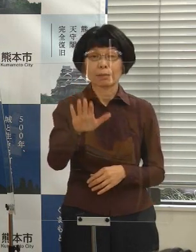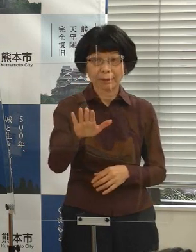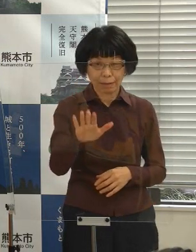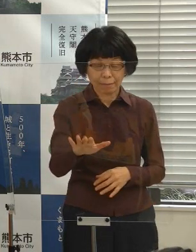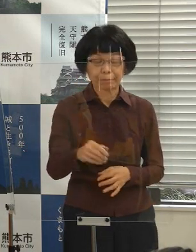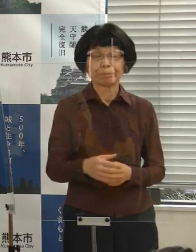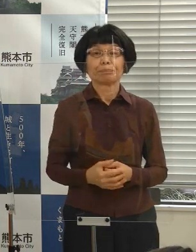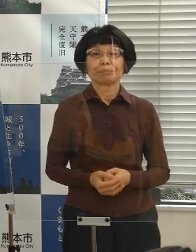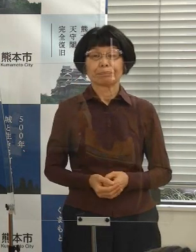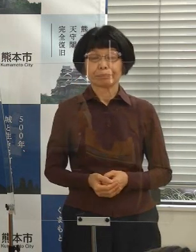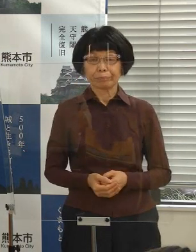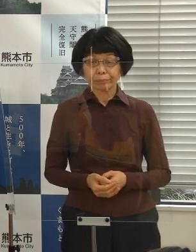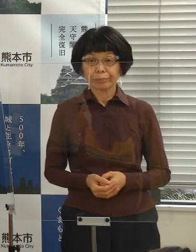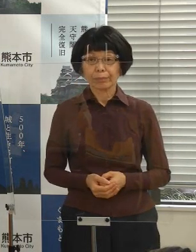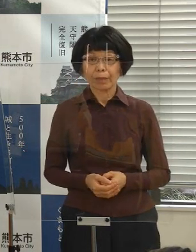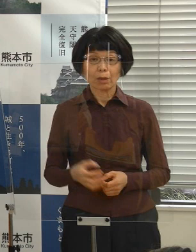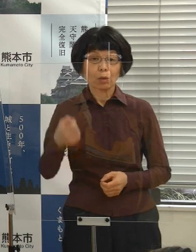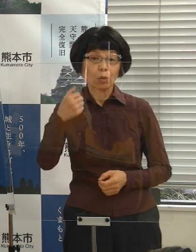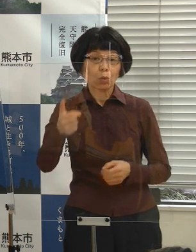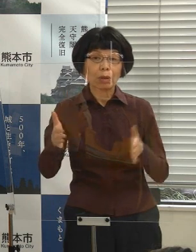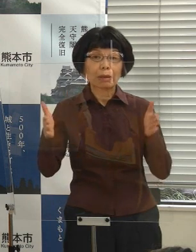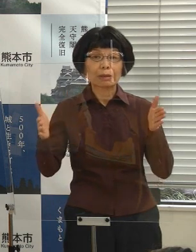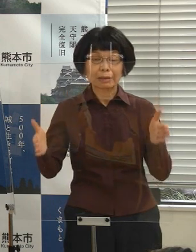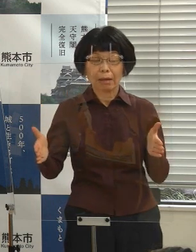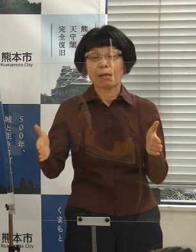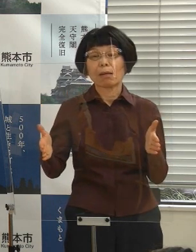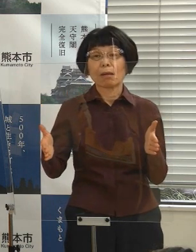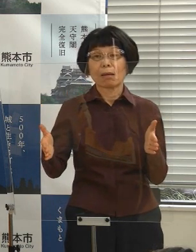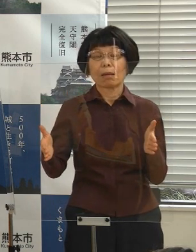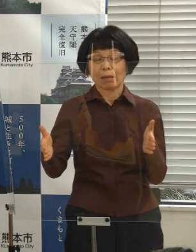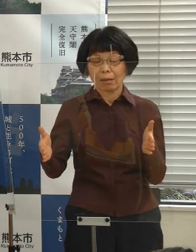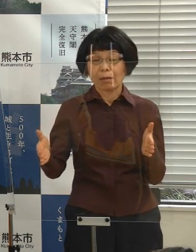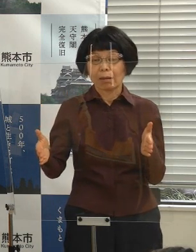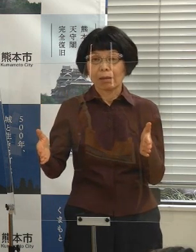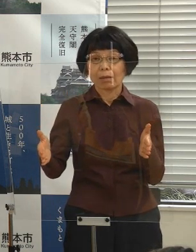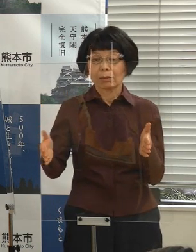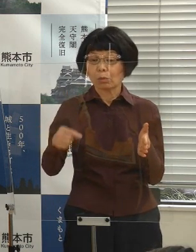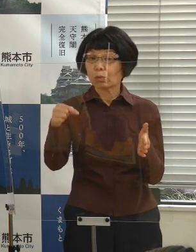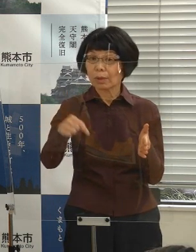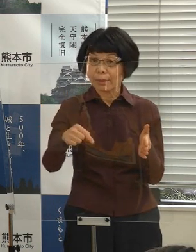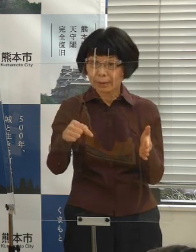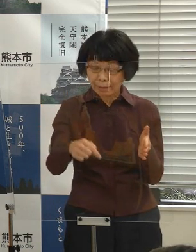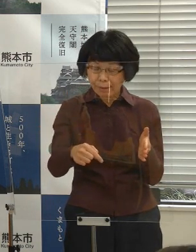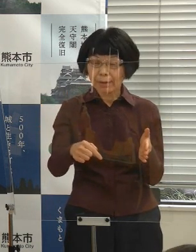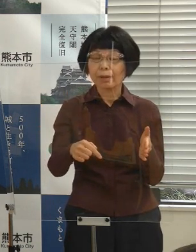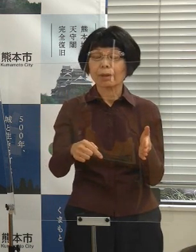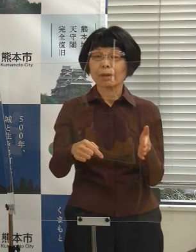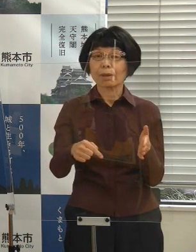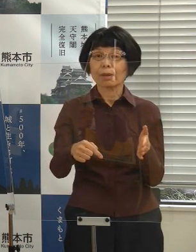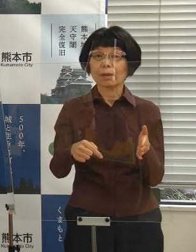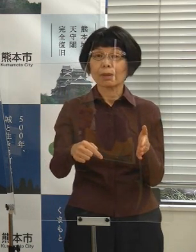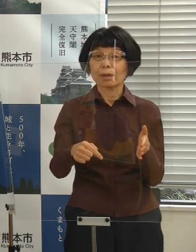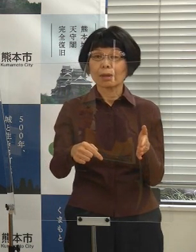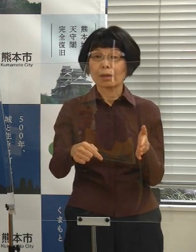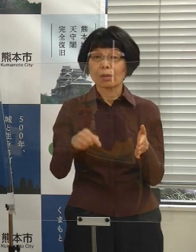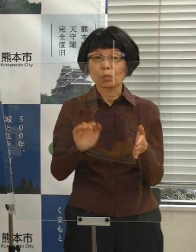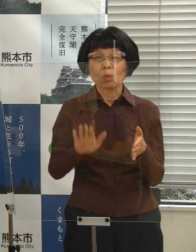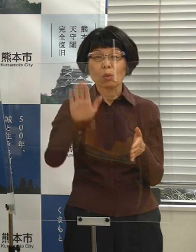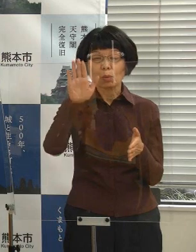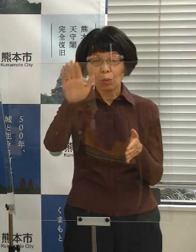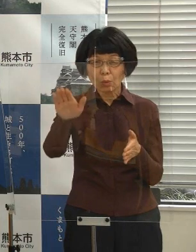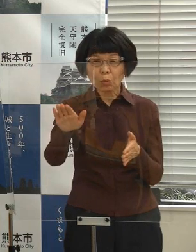だ半年という期間ではありますけれどもですね、これから厳しい公共交